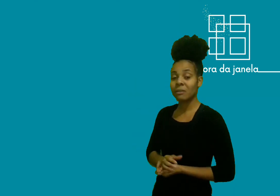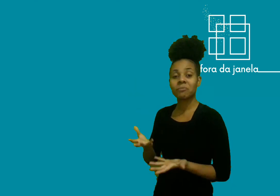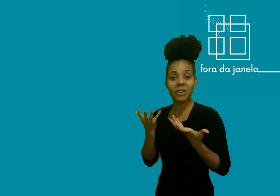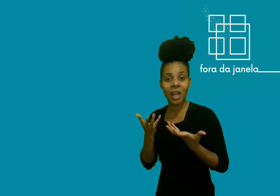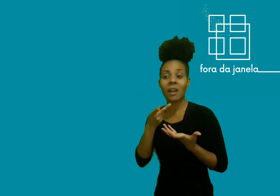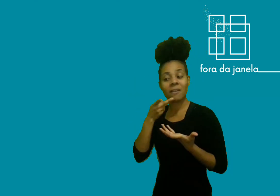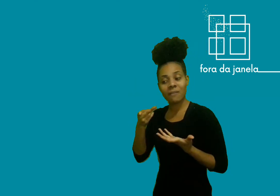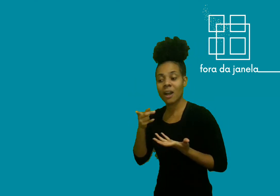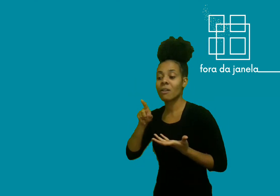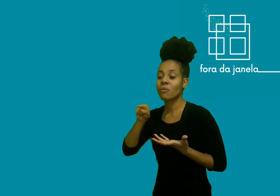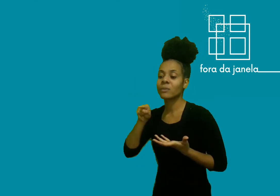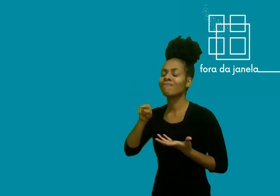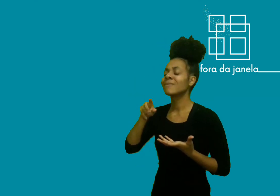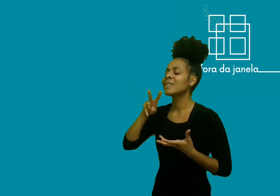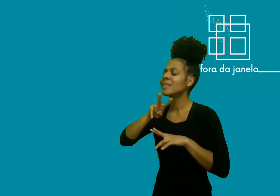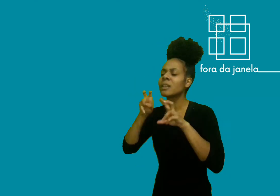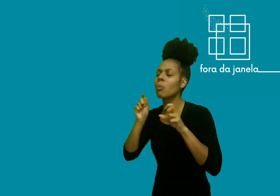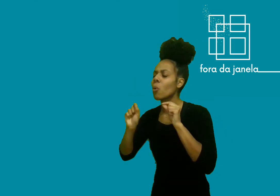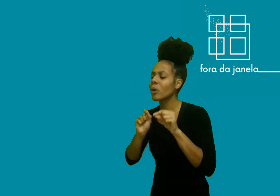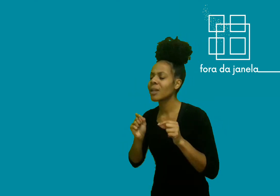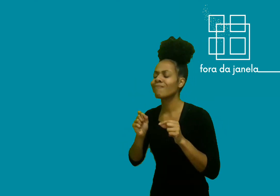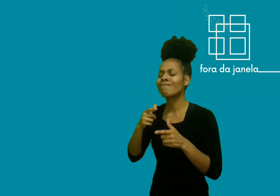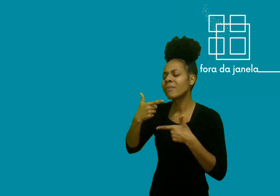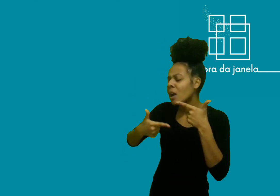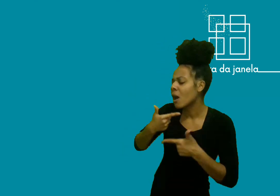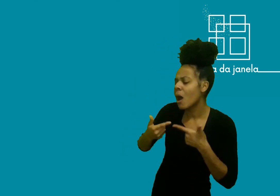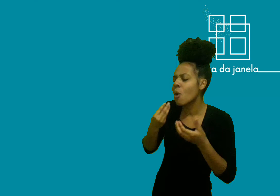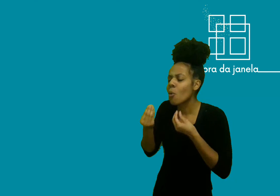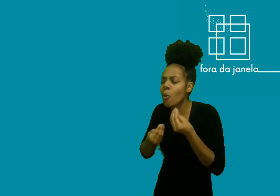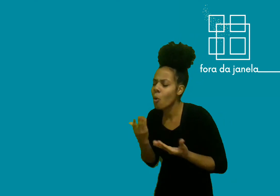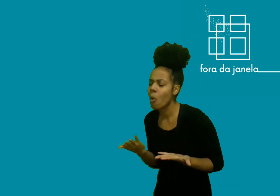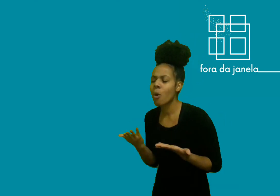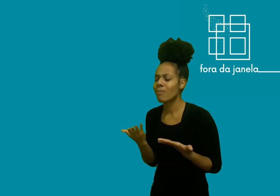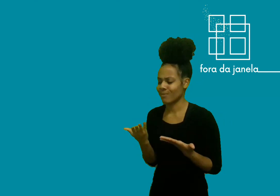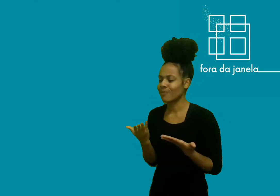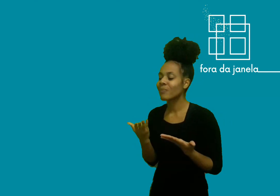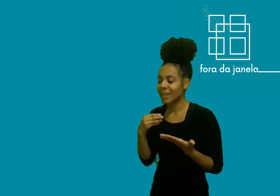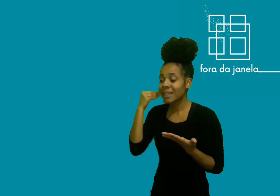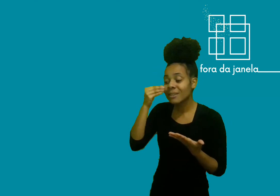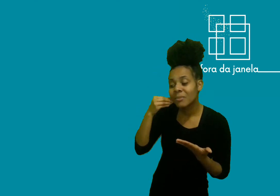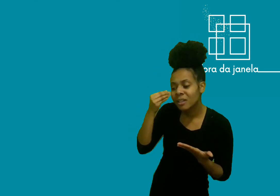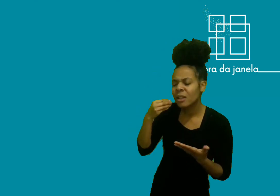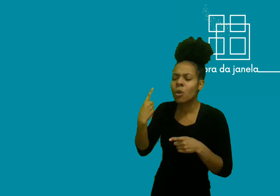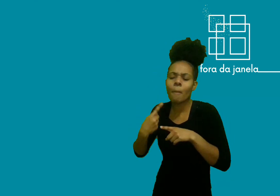relevância que ele tem, falar um pouquinho aí das suas experiências e das suas vivências. Oi, pessoal. Então, primeiro eu gostaria